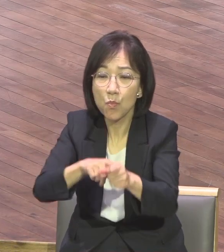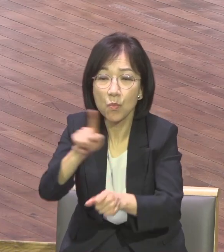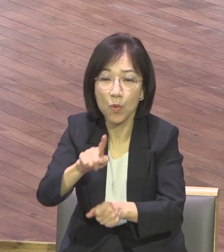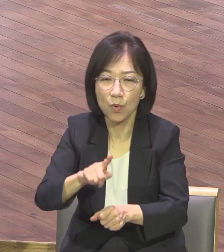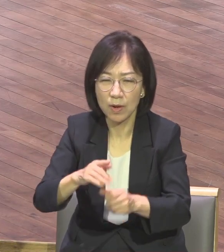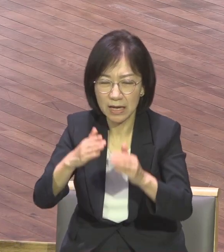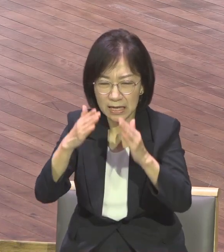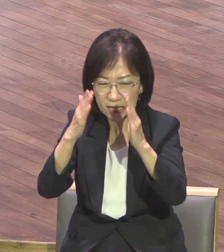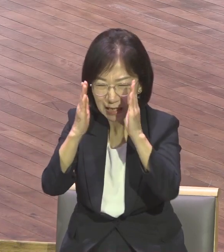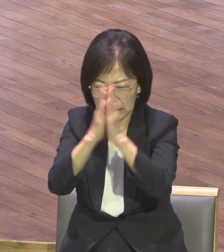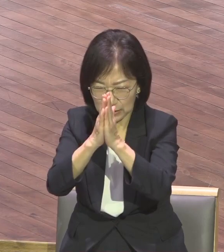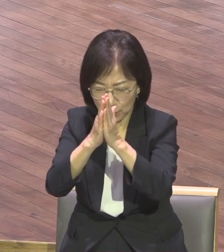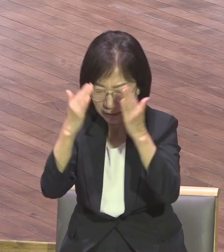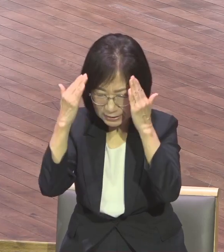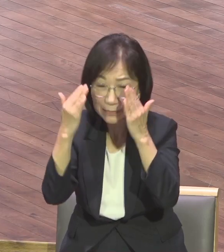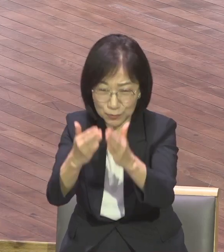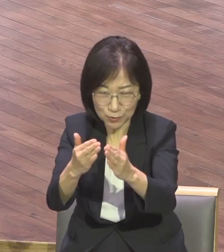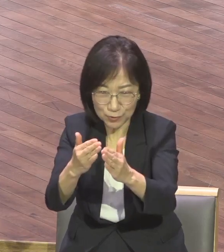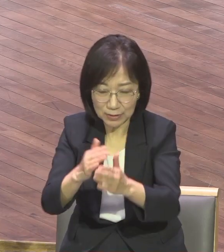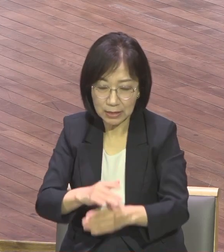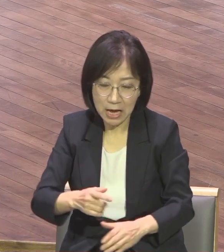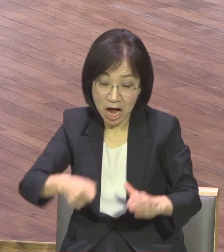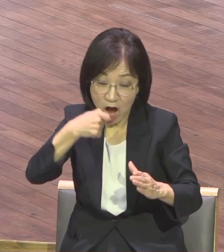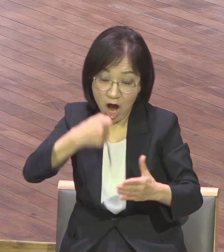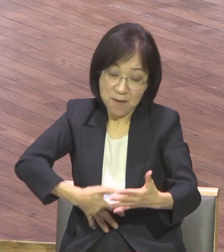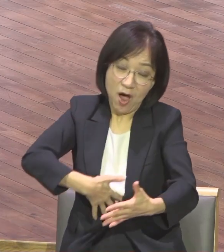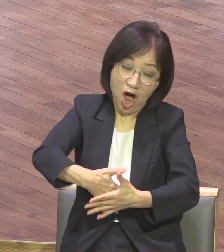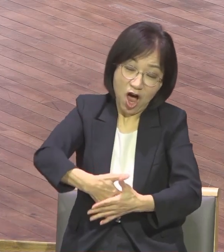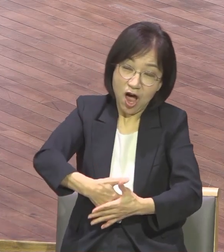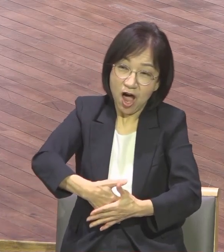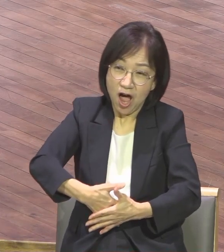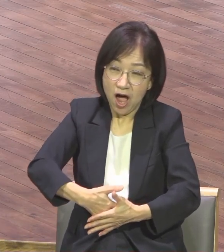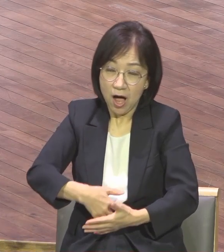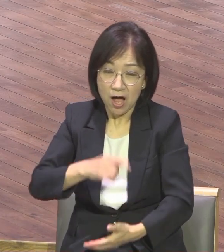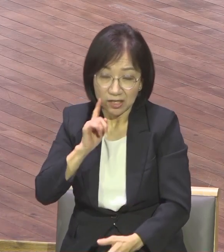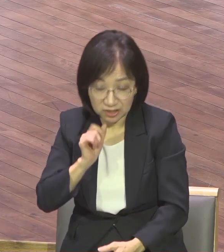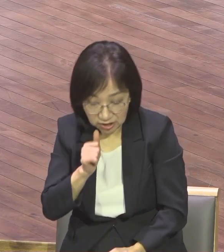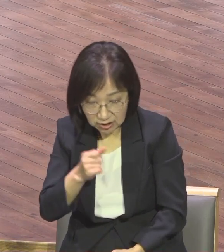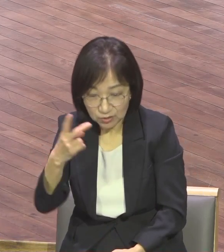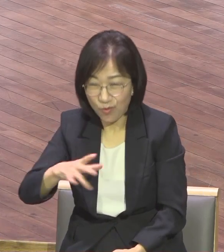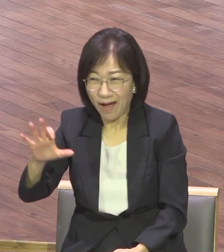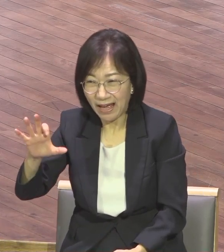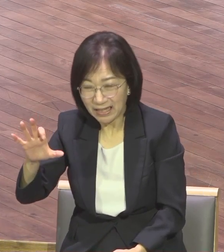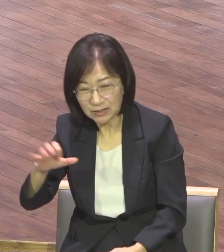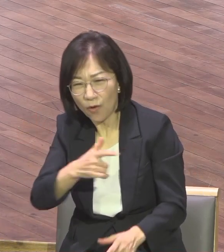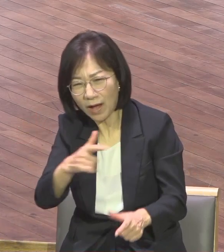먹거나 하면 자꾸 화장실 가야 되고 그렇잖아요. 그러니까 안 먹으면 안 먹는 데 안 가도 되니까